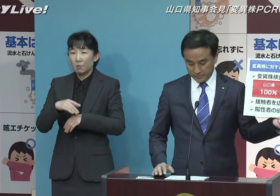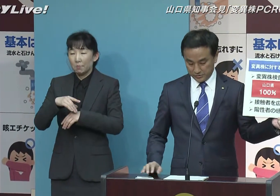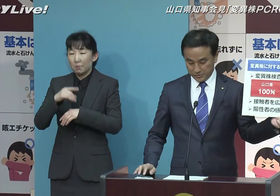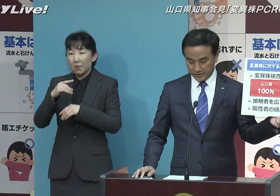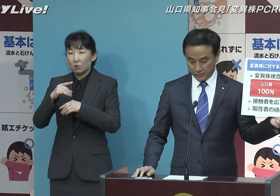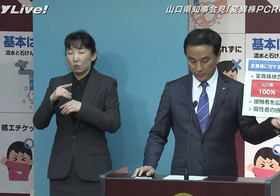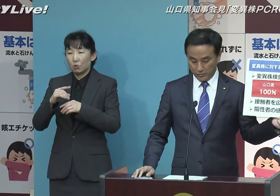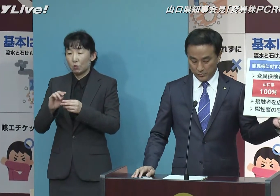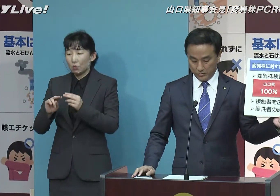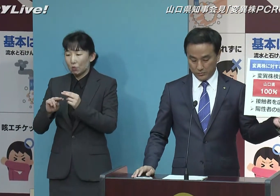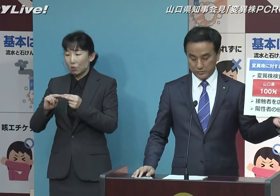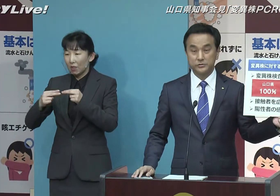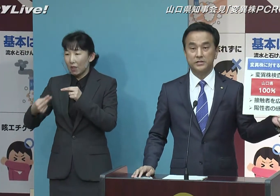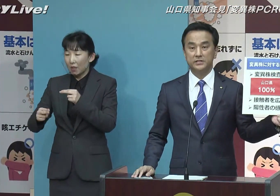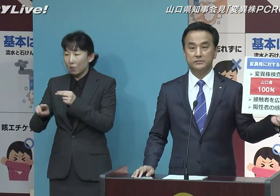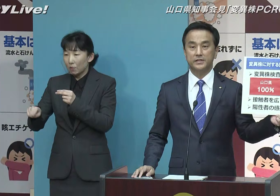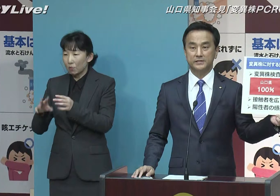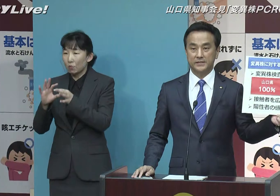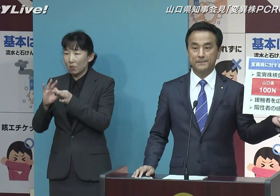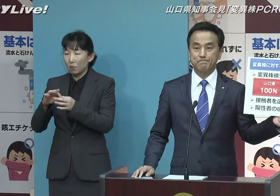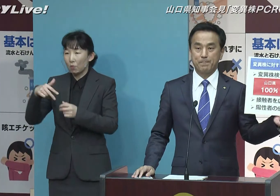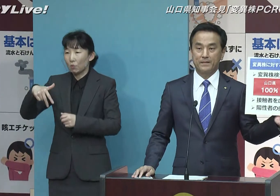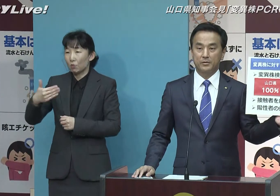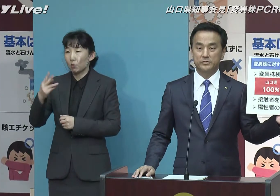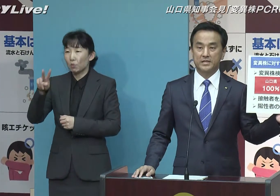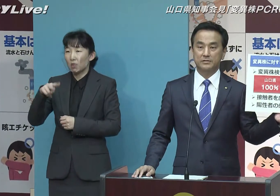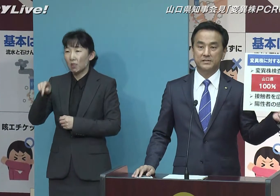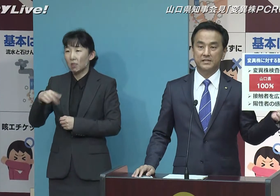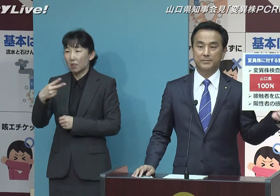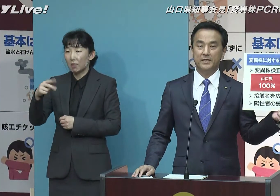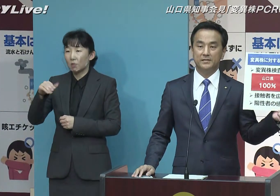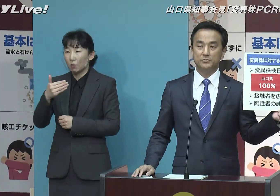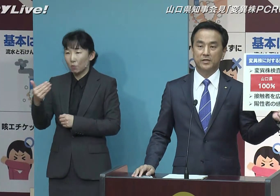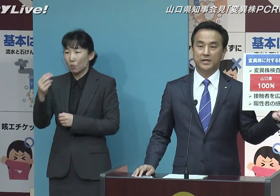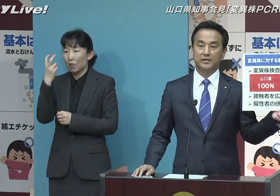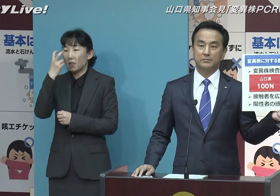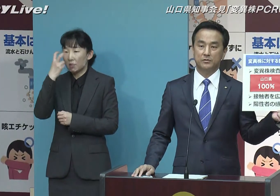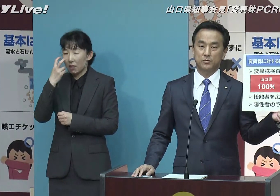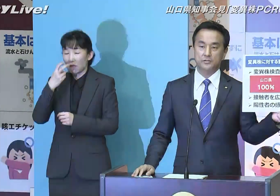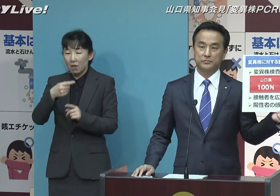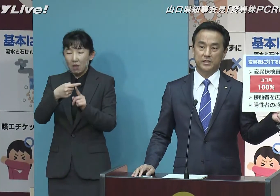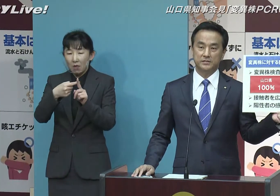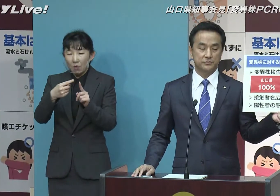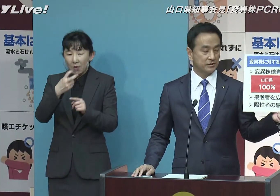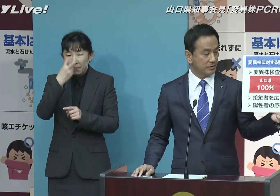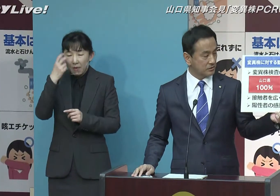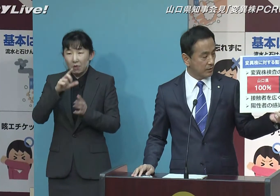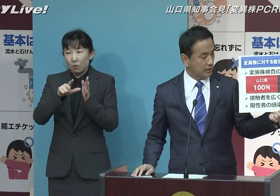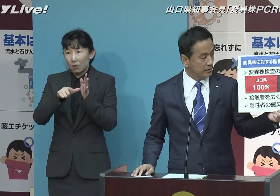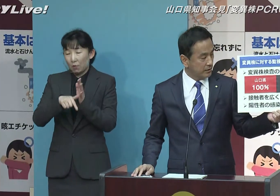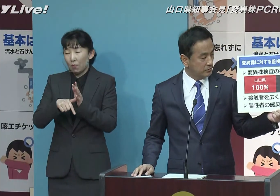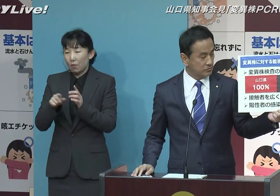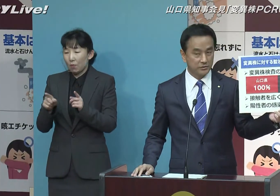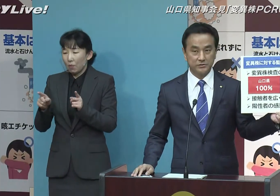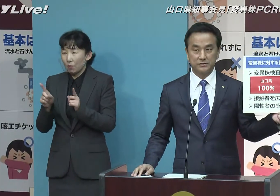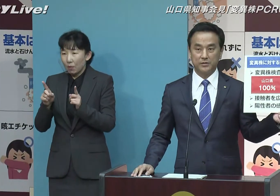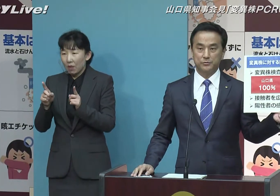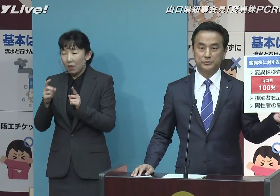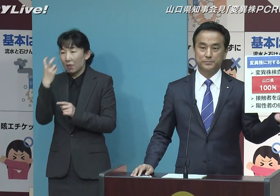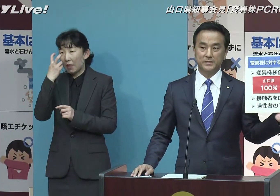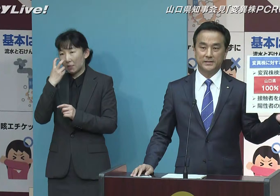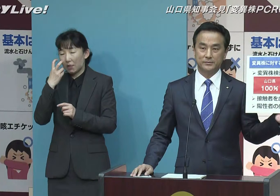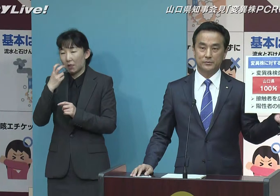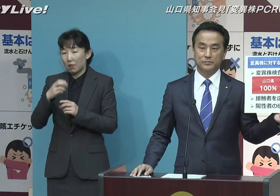株についてのスクリーニング検査、陽性確認された場合にそれが変異株かどうかという検査につきましては、国の基準